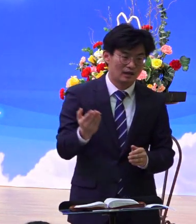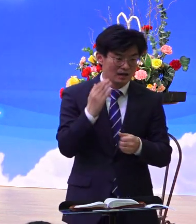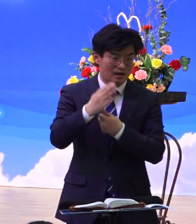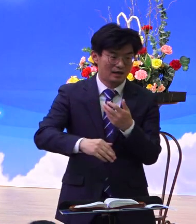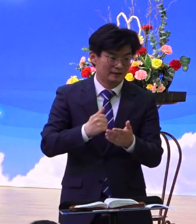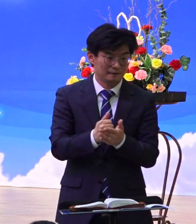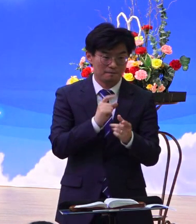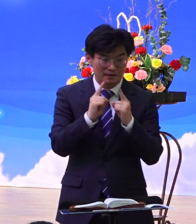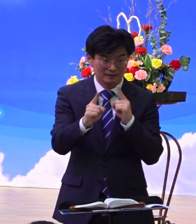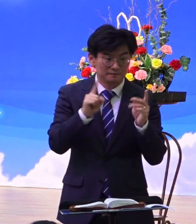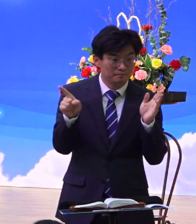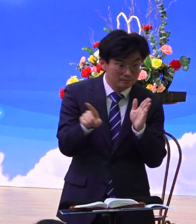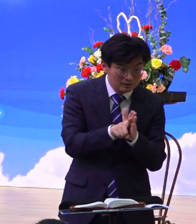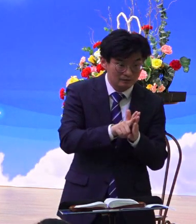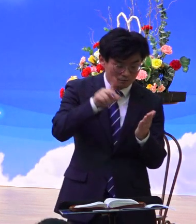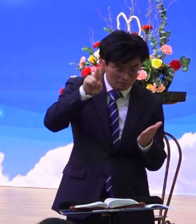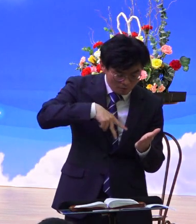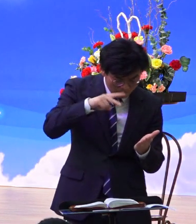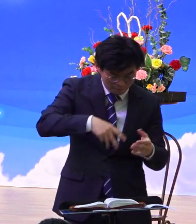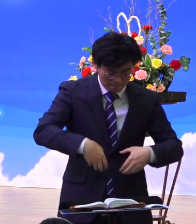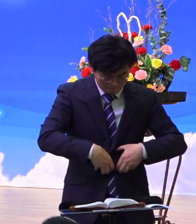신앙이 흔들리게 되어 있는 것입니다.